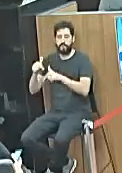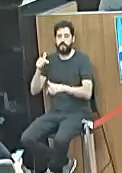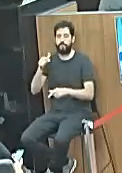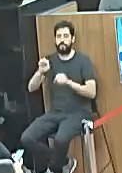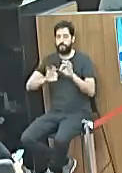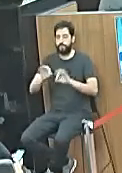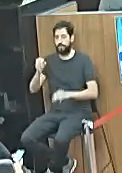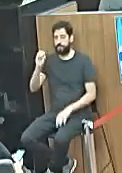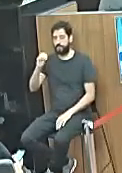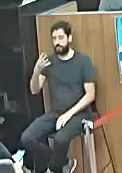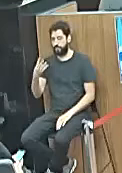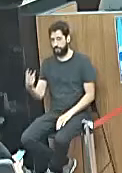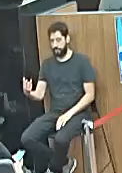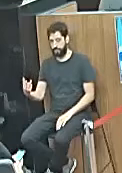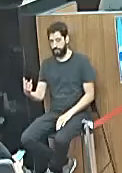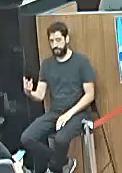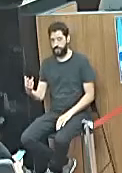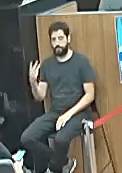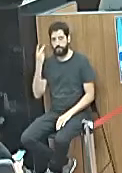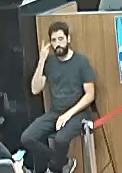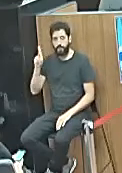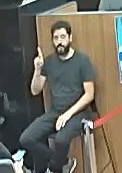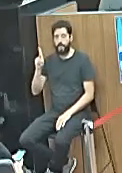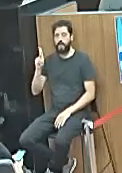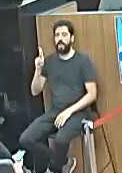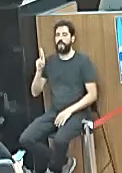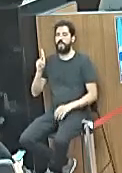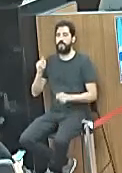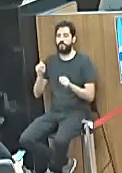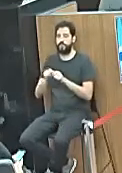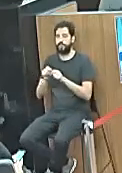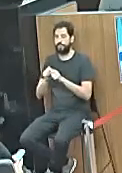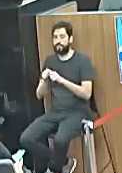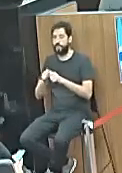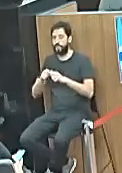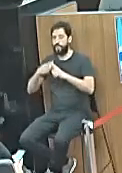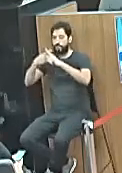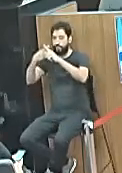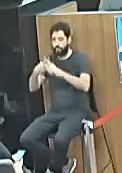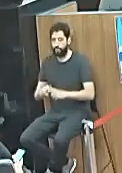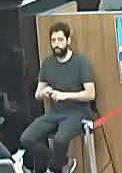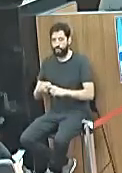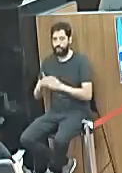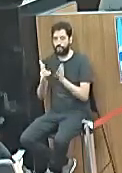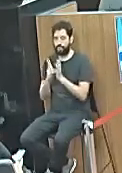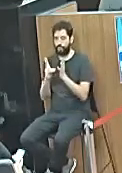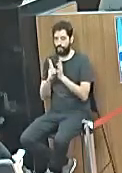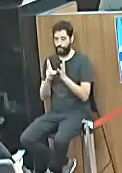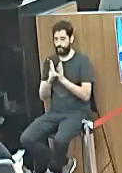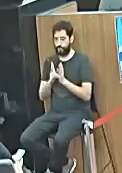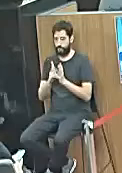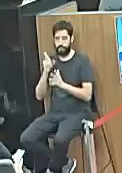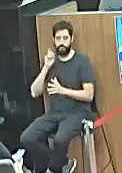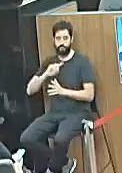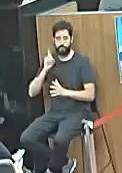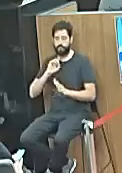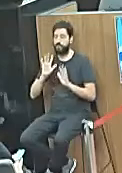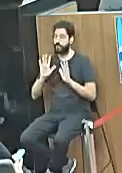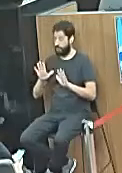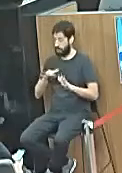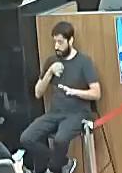43 é destinada à realização dos jogos indígenas de minas gerais não comentar um pouco a respeito